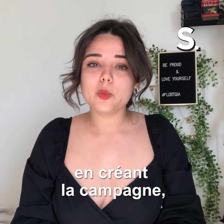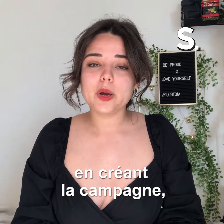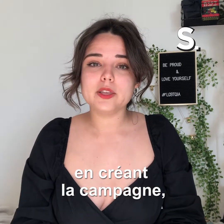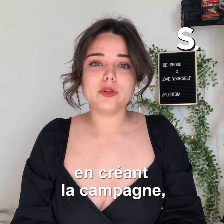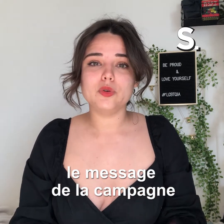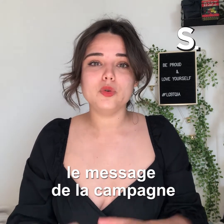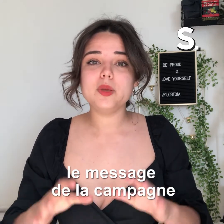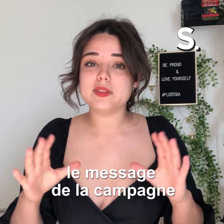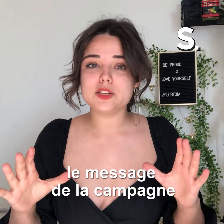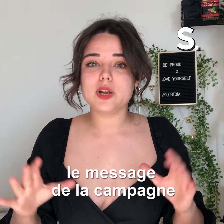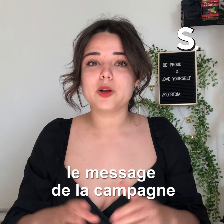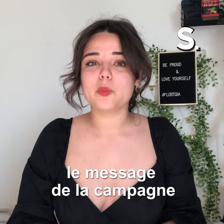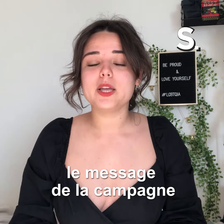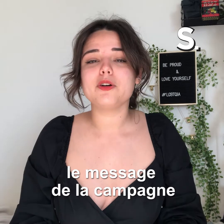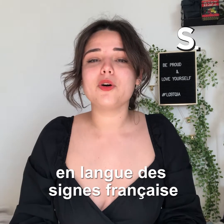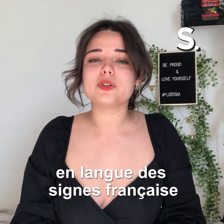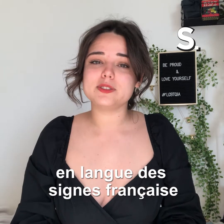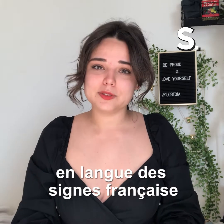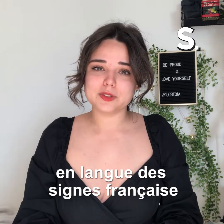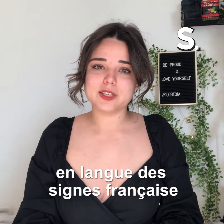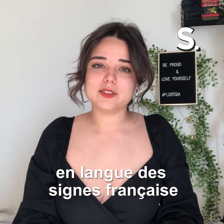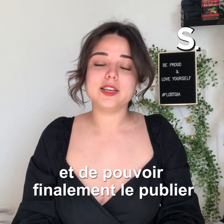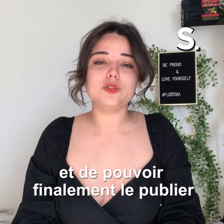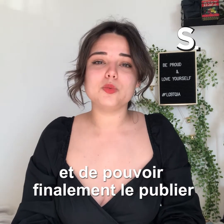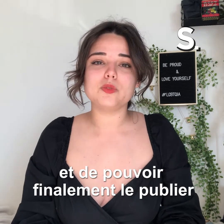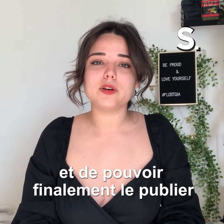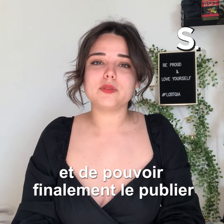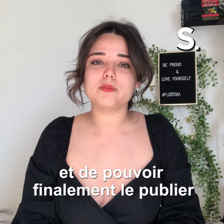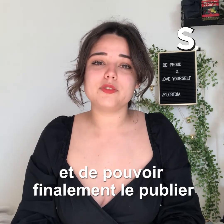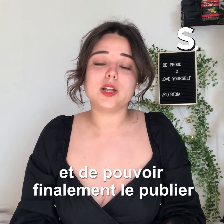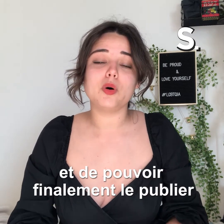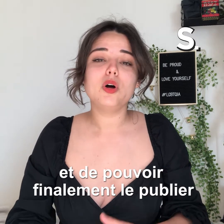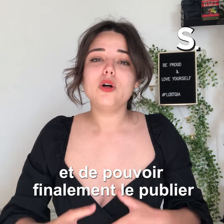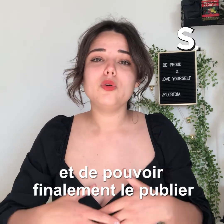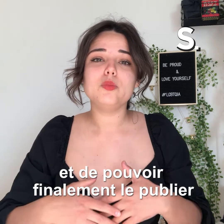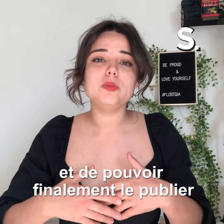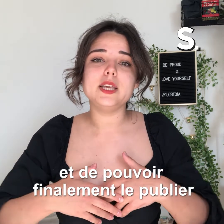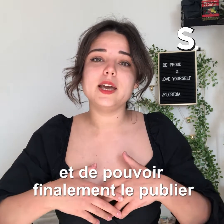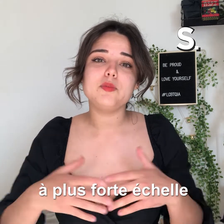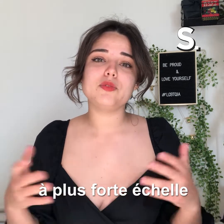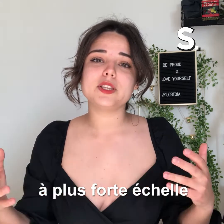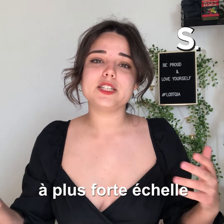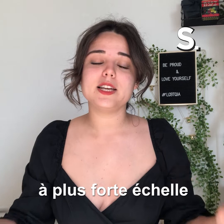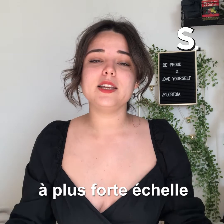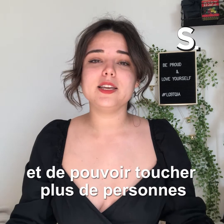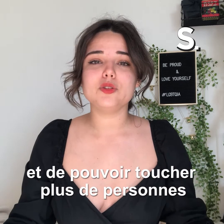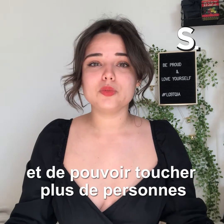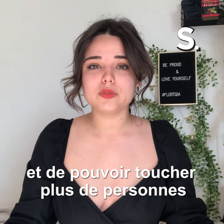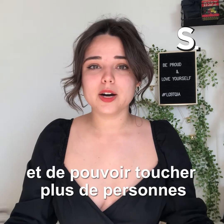campagne, le message de la campagne en langue des signes française, et de pouvoir, finalement, le publier à plus forte échelle, et de pouvoir